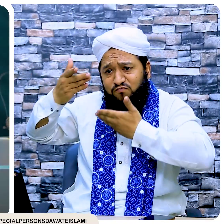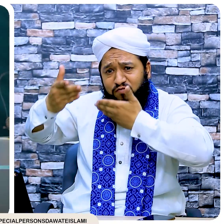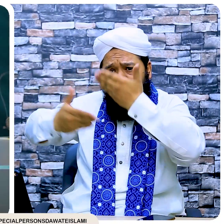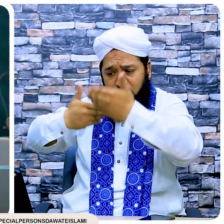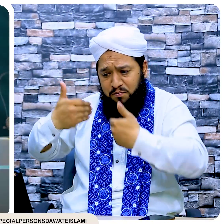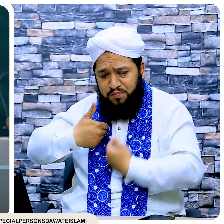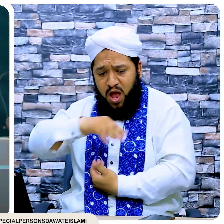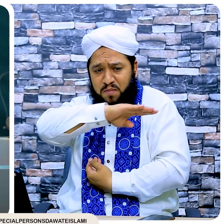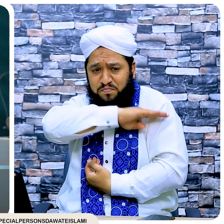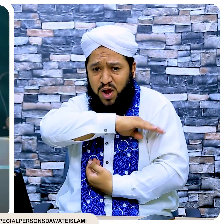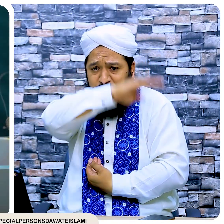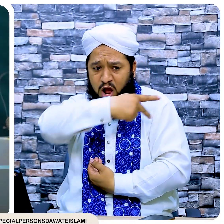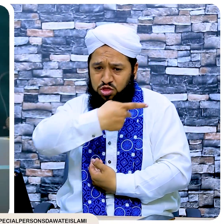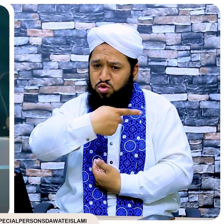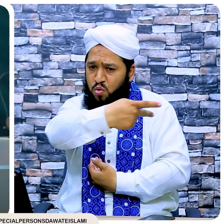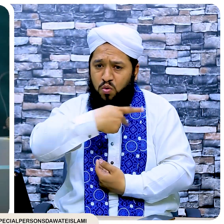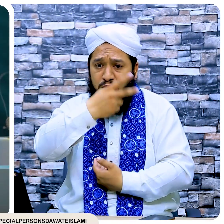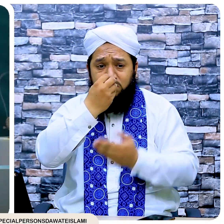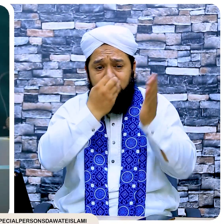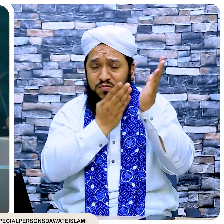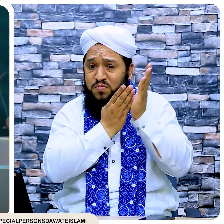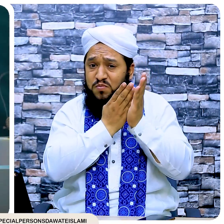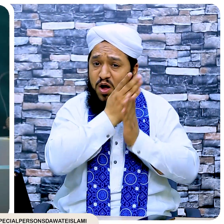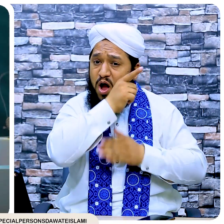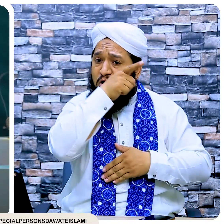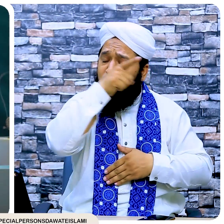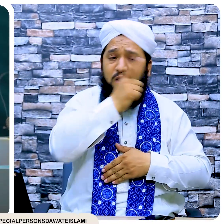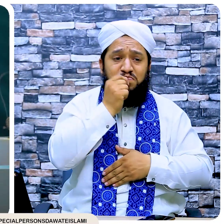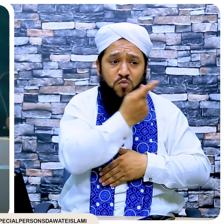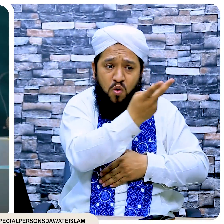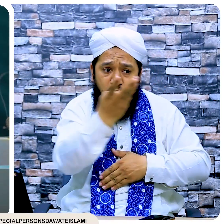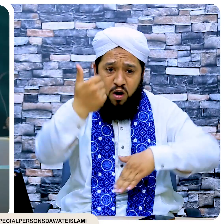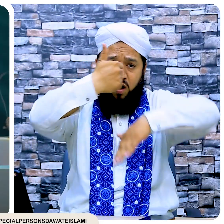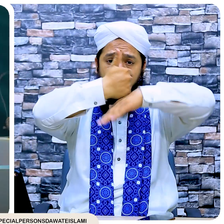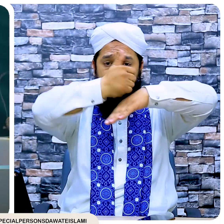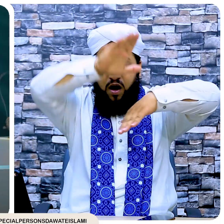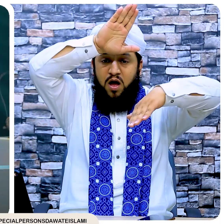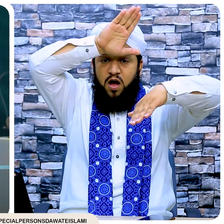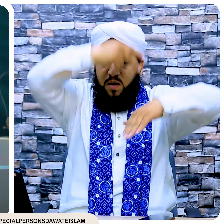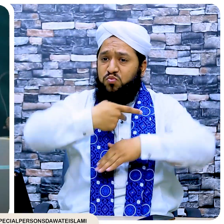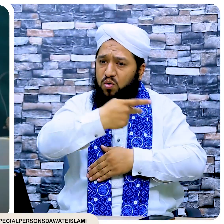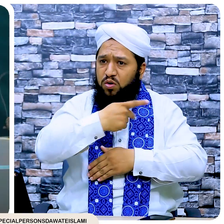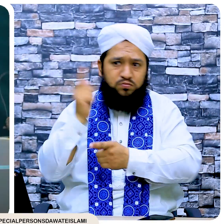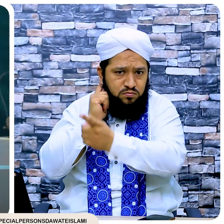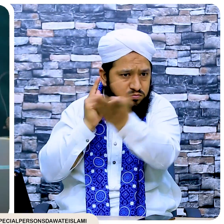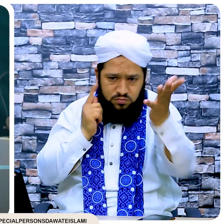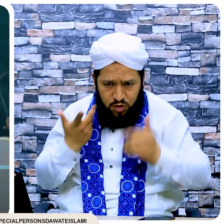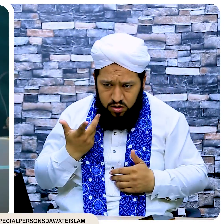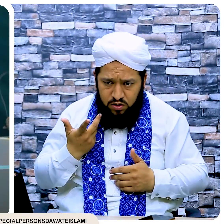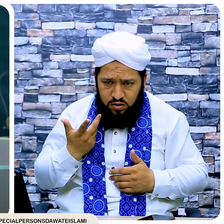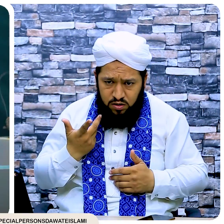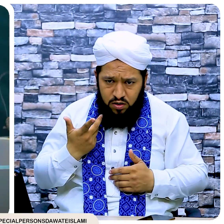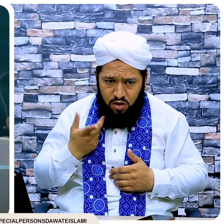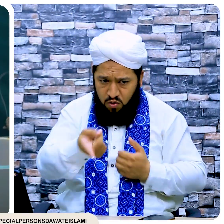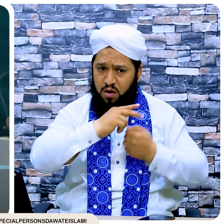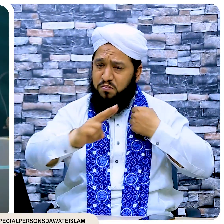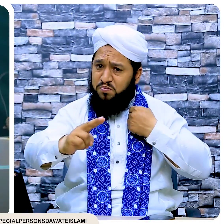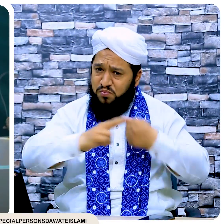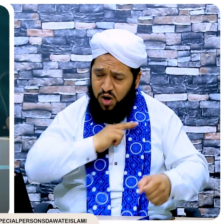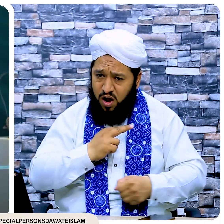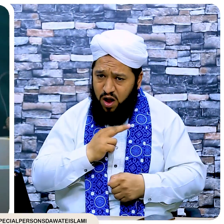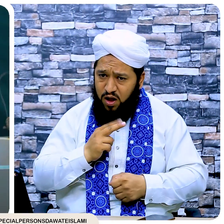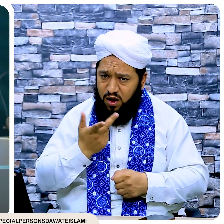وسلم نے مجھے اور میرے بھائی کو فرمایا کہ تم دونوں جوانان اہل جنت کے سردار ہو؟ کیا اتنی بات تمہیں میرے قتل